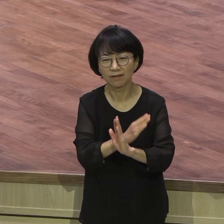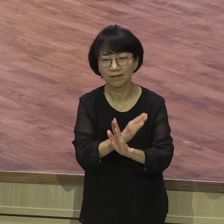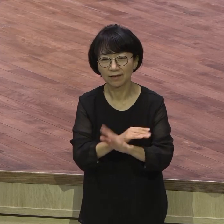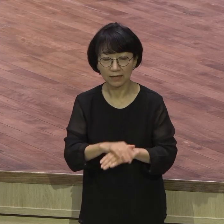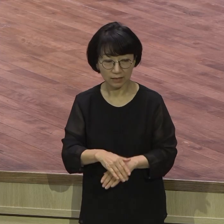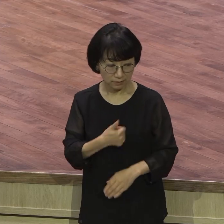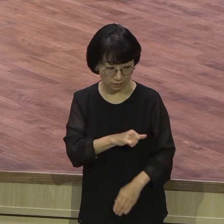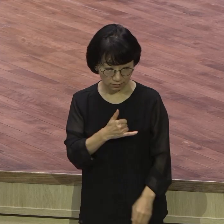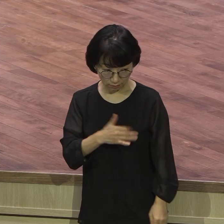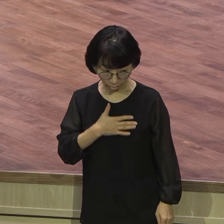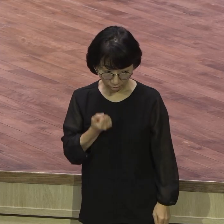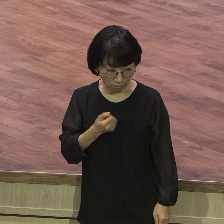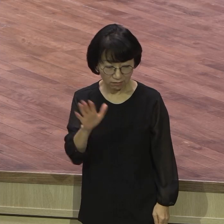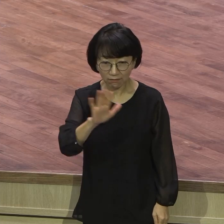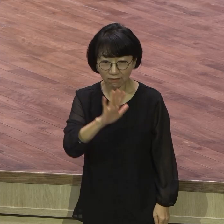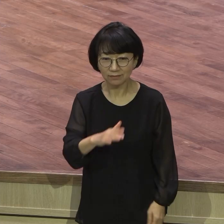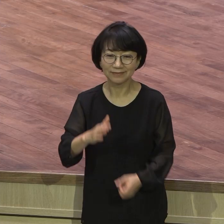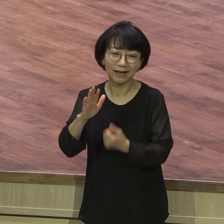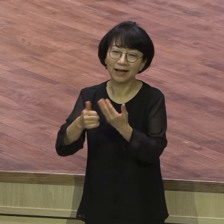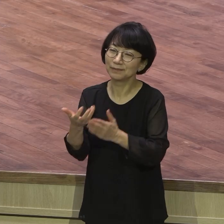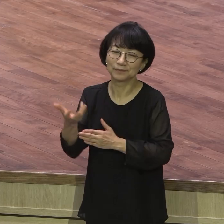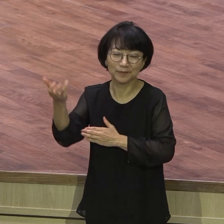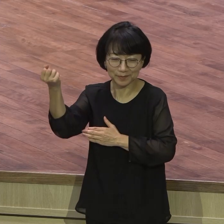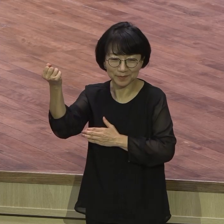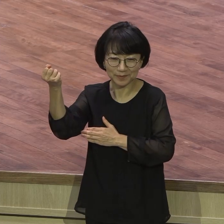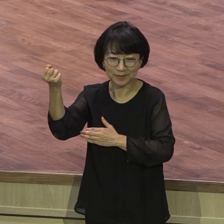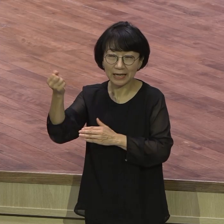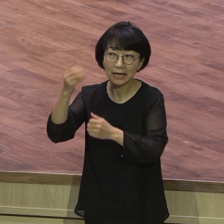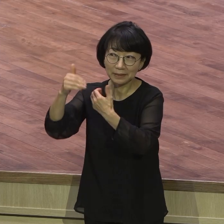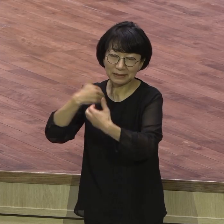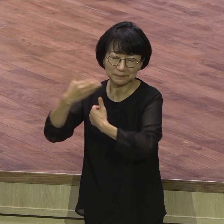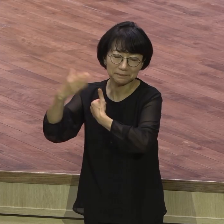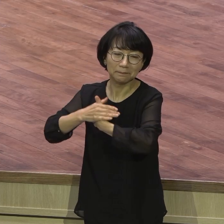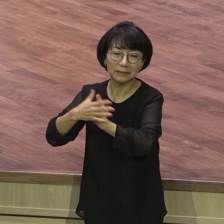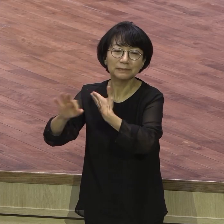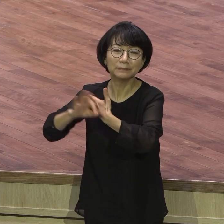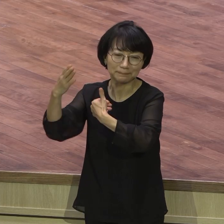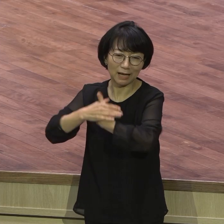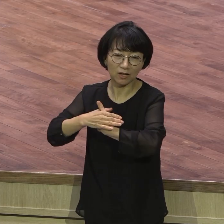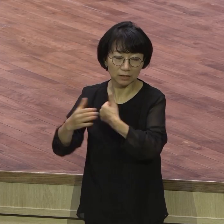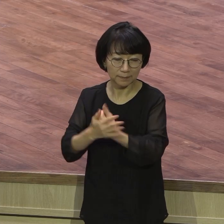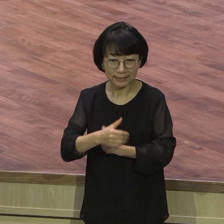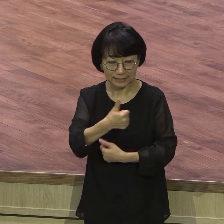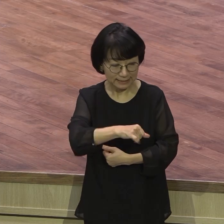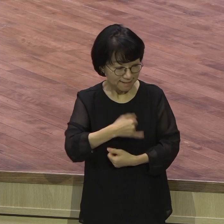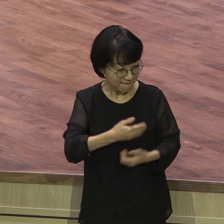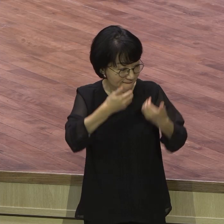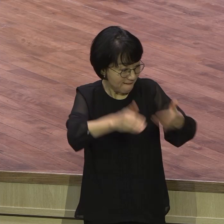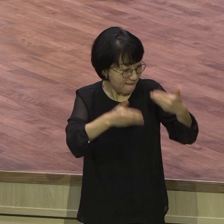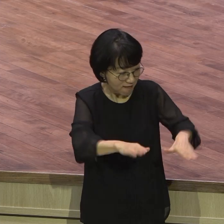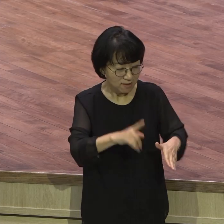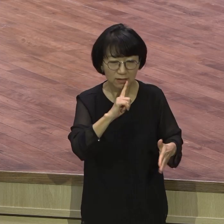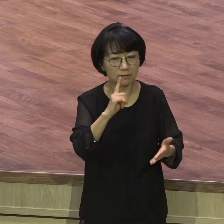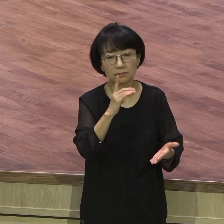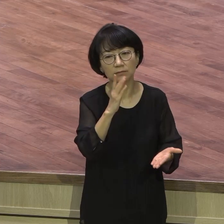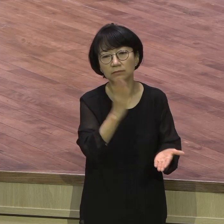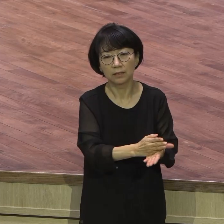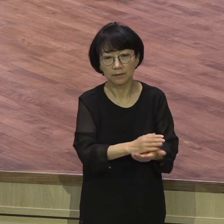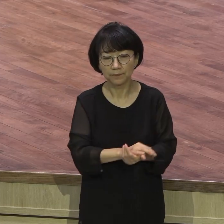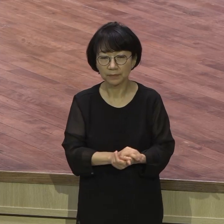자식이 내 거 아니에요 하나님 거에요 하나님의 기업이에요 아멘 그 자식인데도 말을 함부로 하면 안 돼 최수종씨는 어떻게 해요